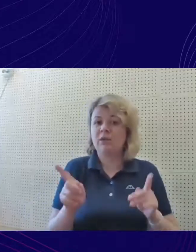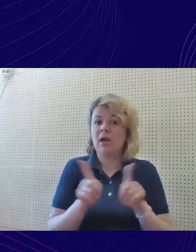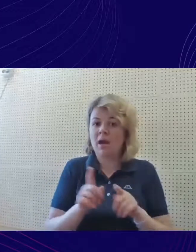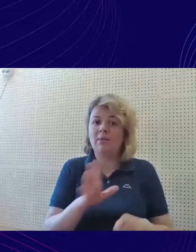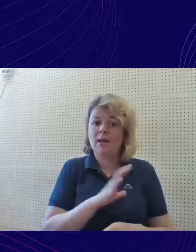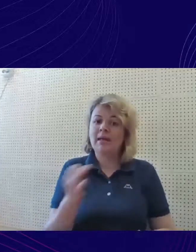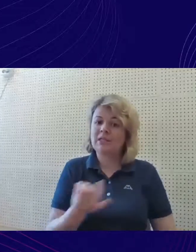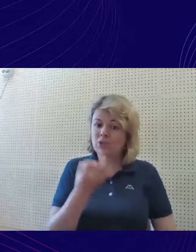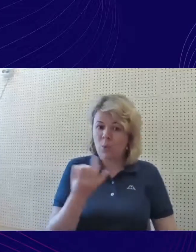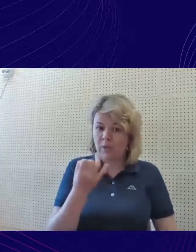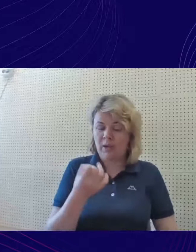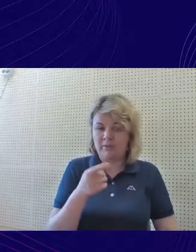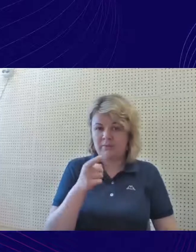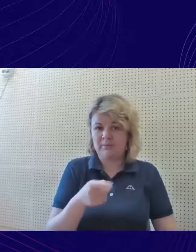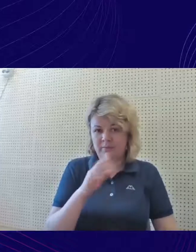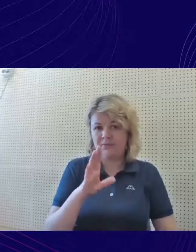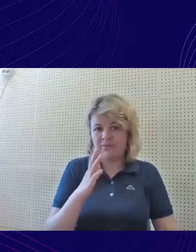была история в